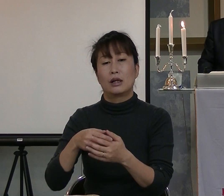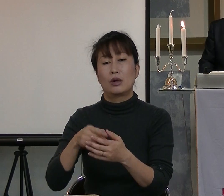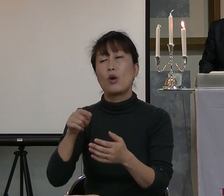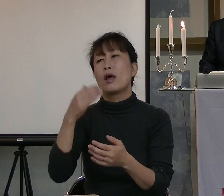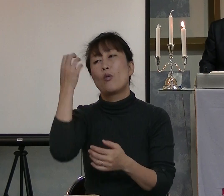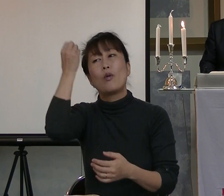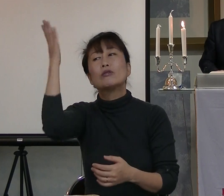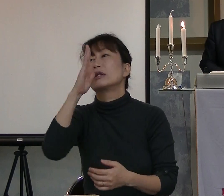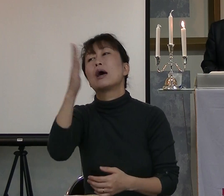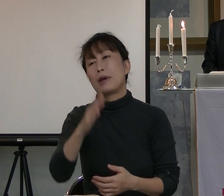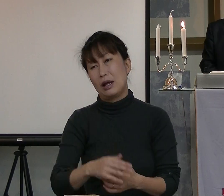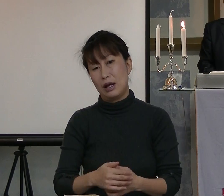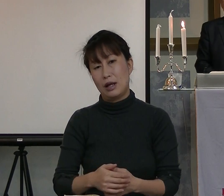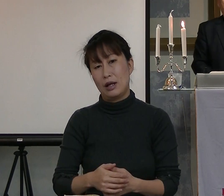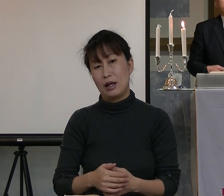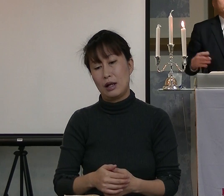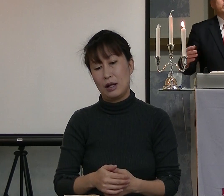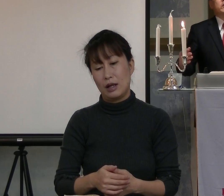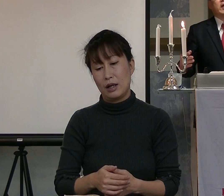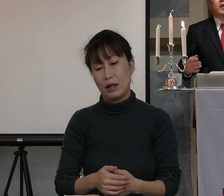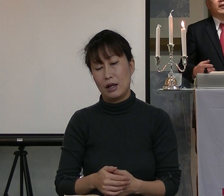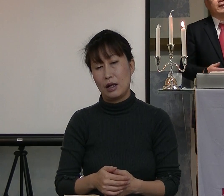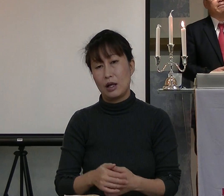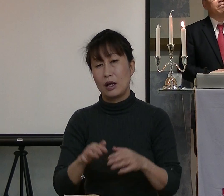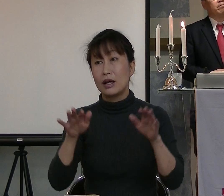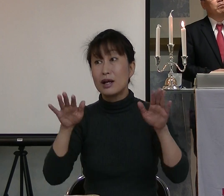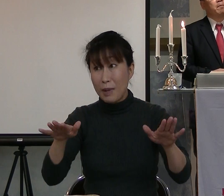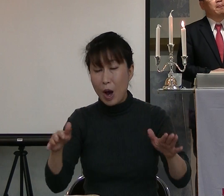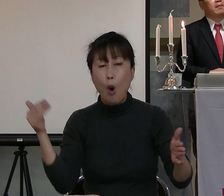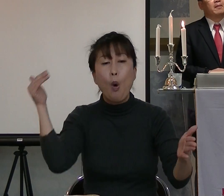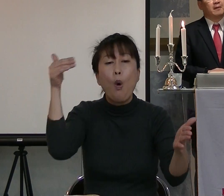今日はこの終わりの時代に